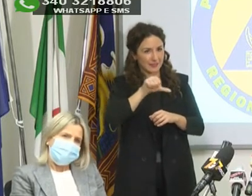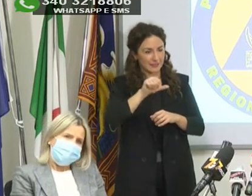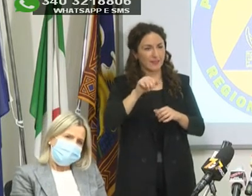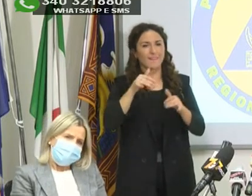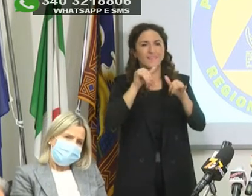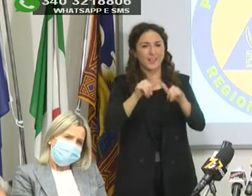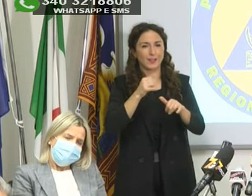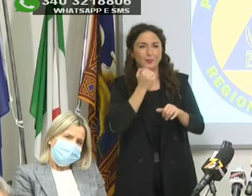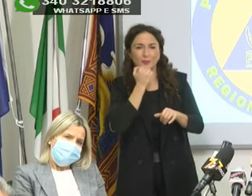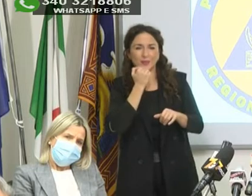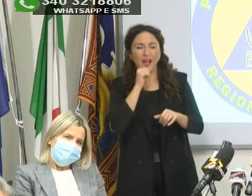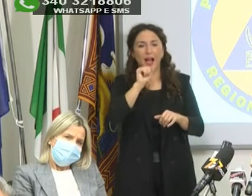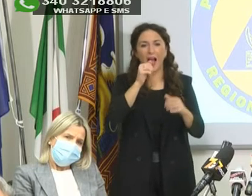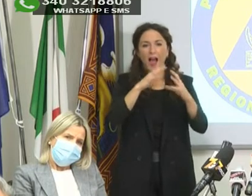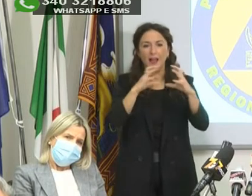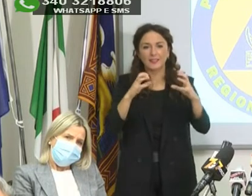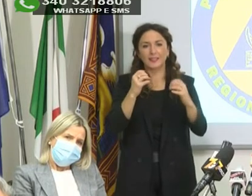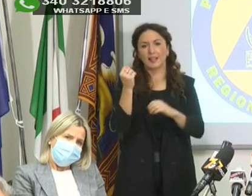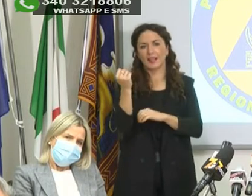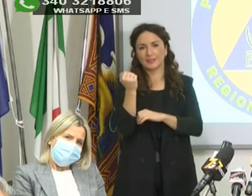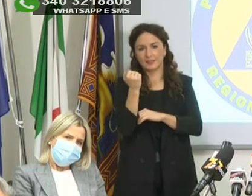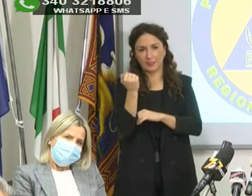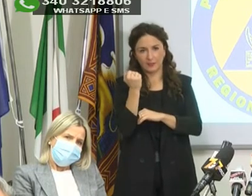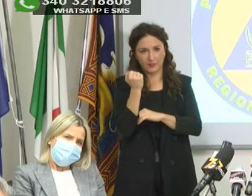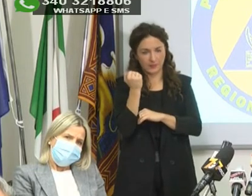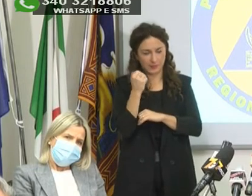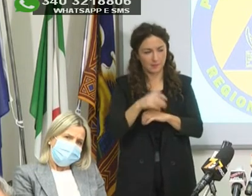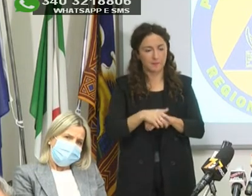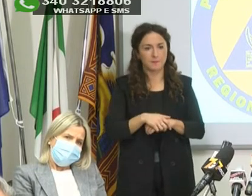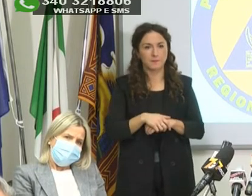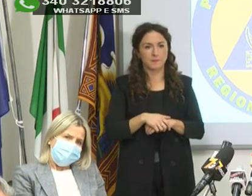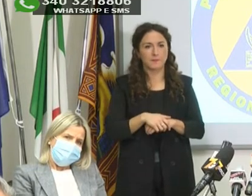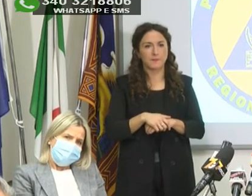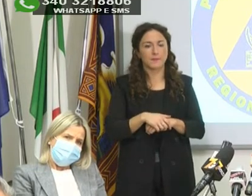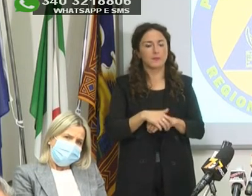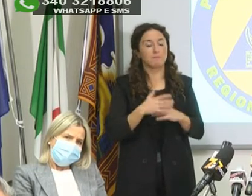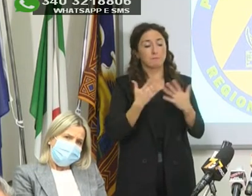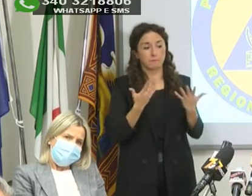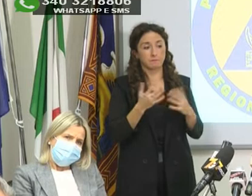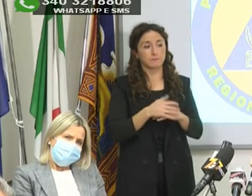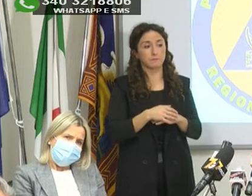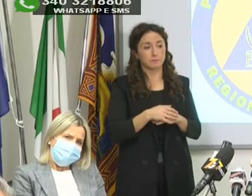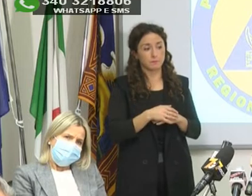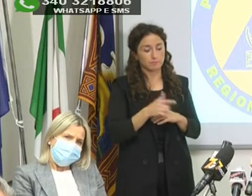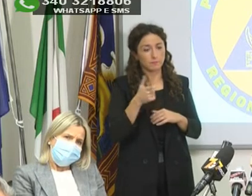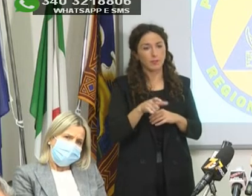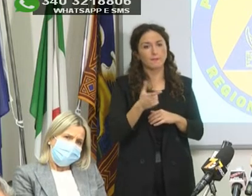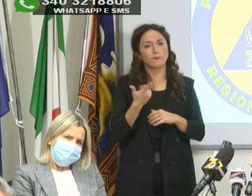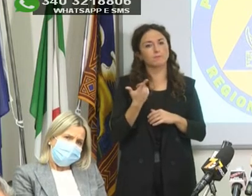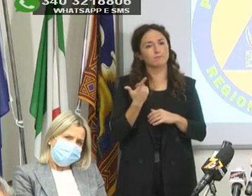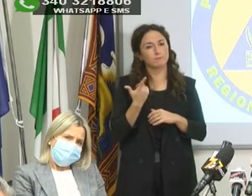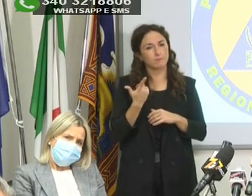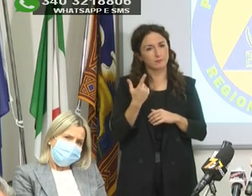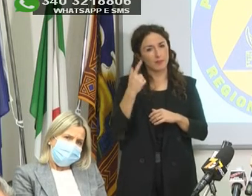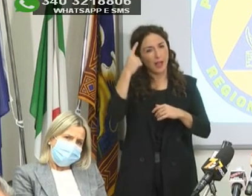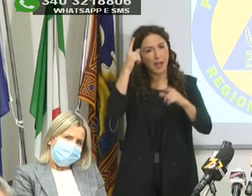AMS Venezia, mi sto sbagliando, azienda servizi e multiservizi, perché negli asili nido,